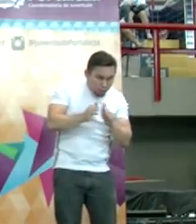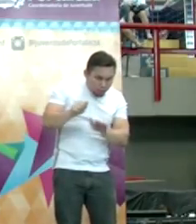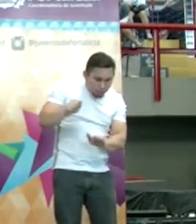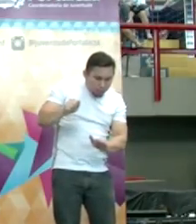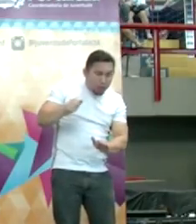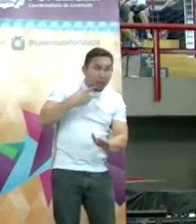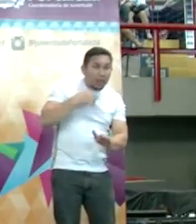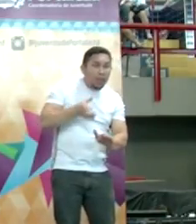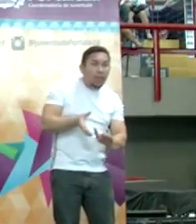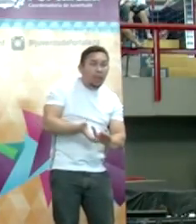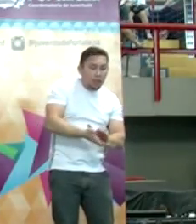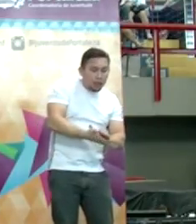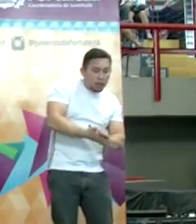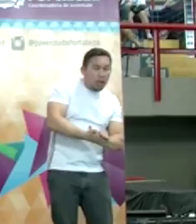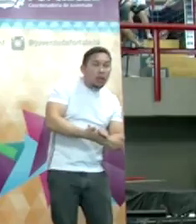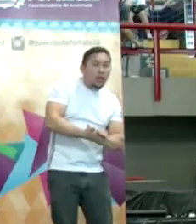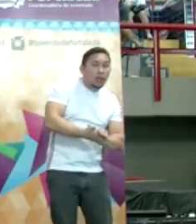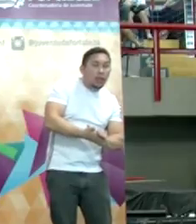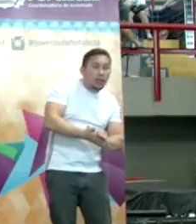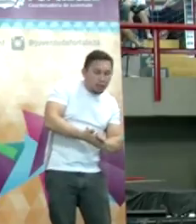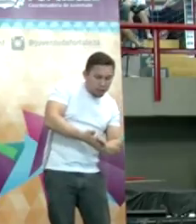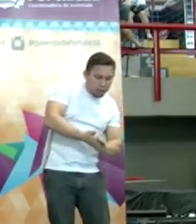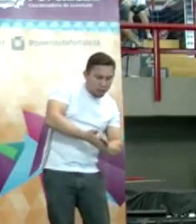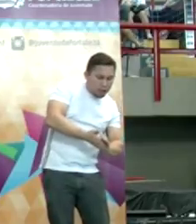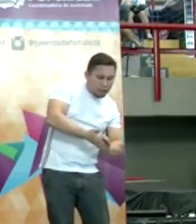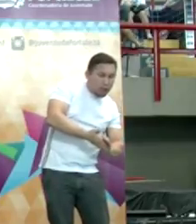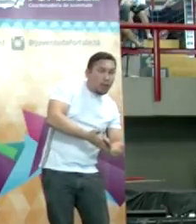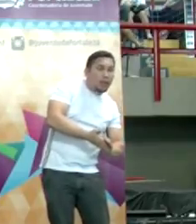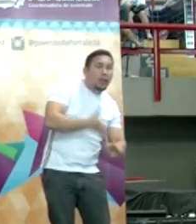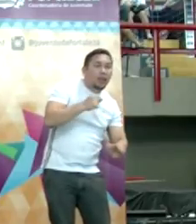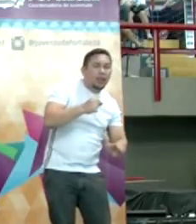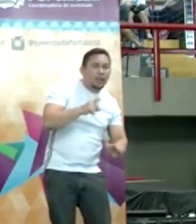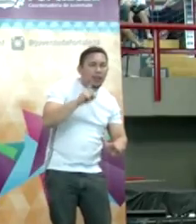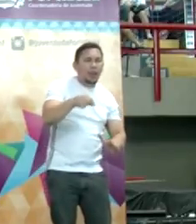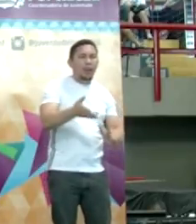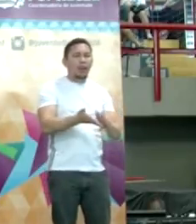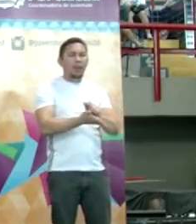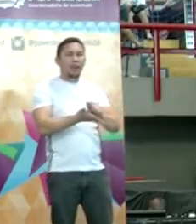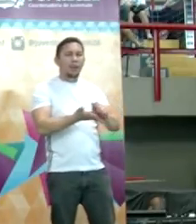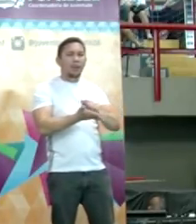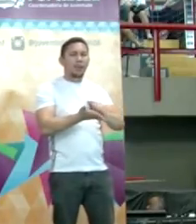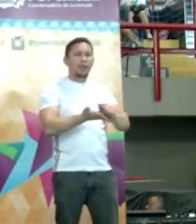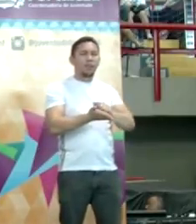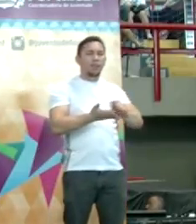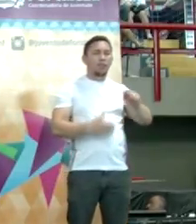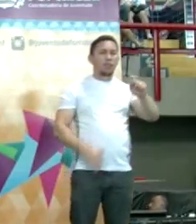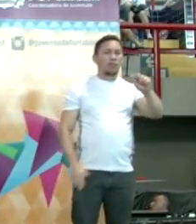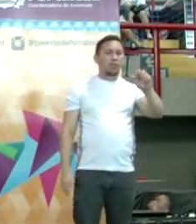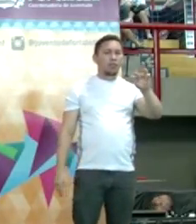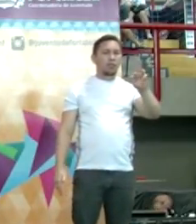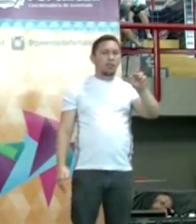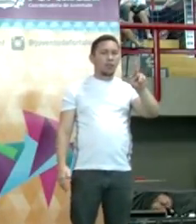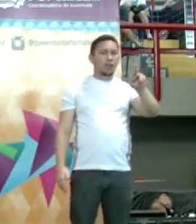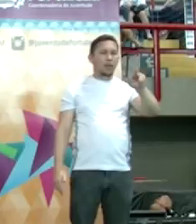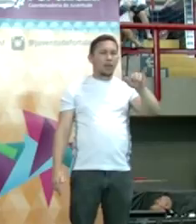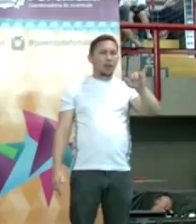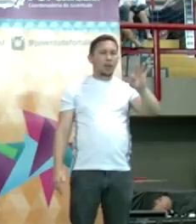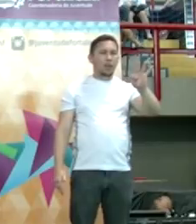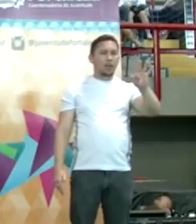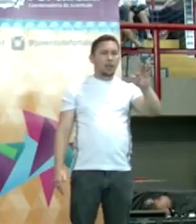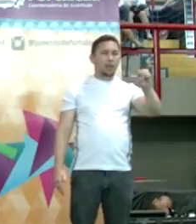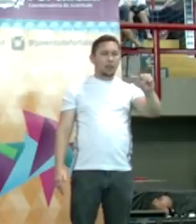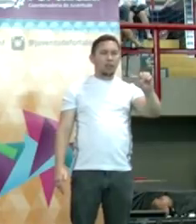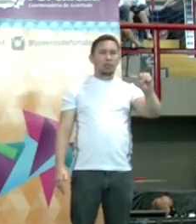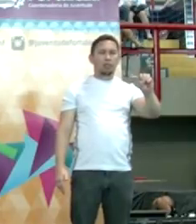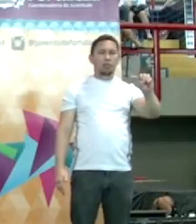que está sustentando? É o atrito. É o atrito. Pessoal, eu estou ou não